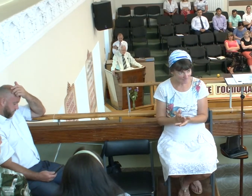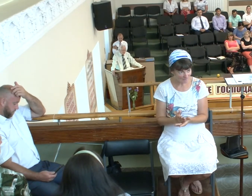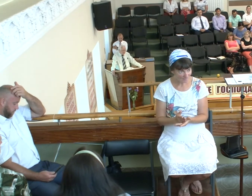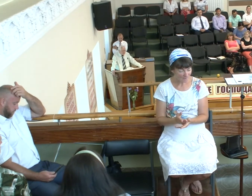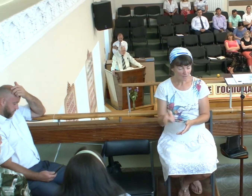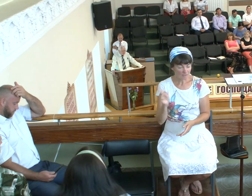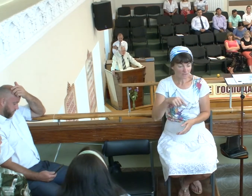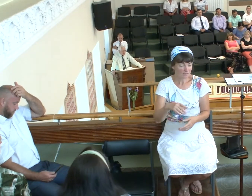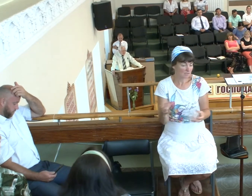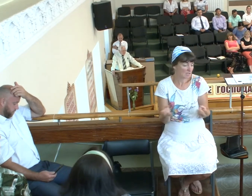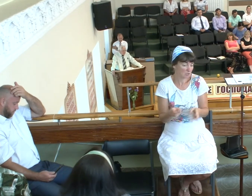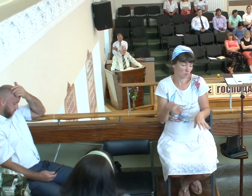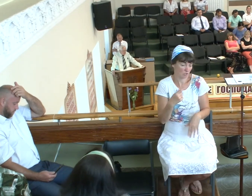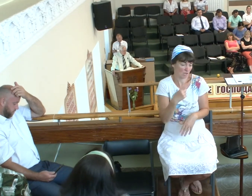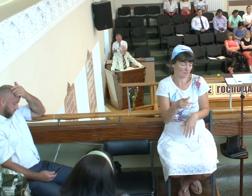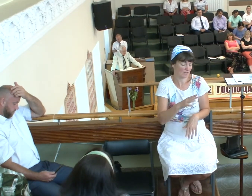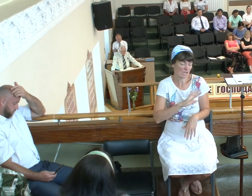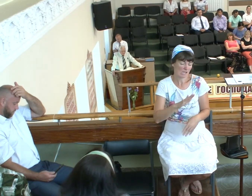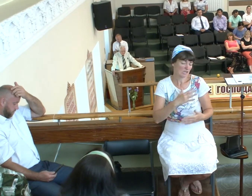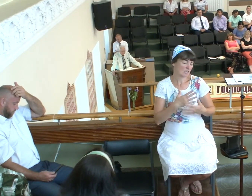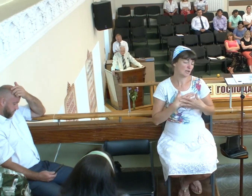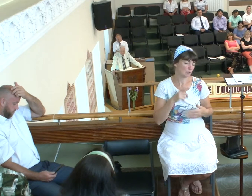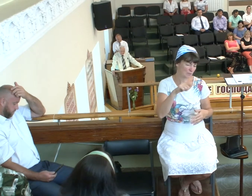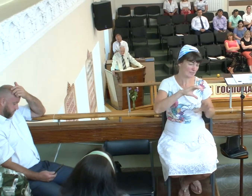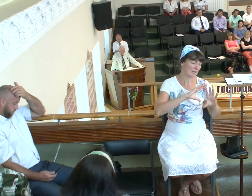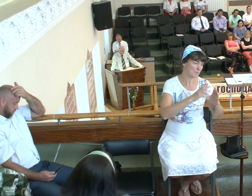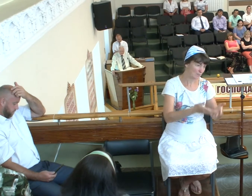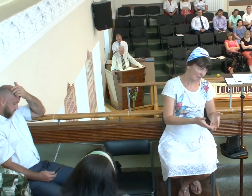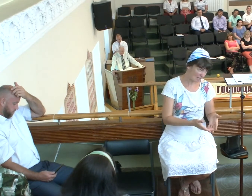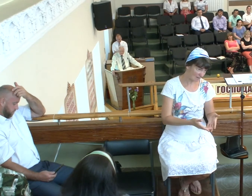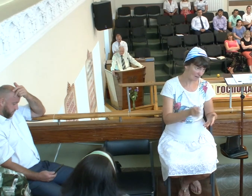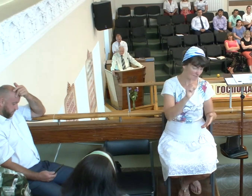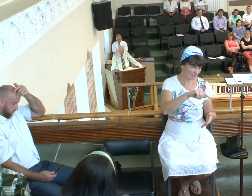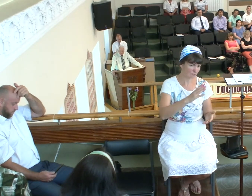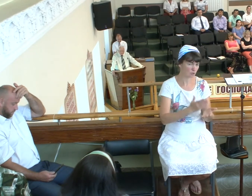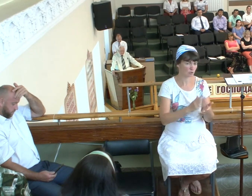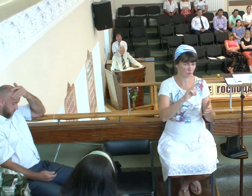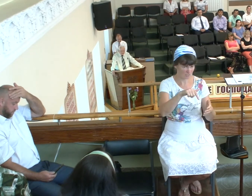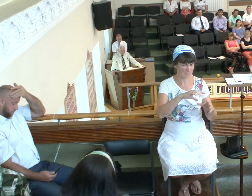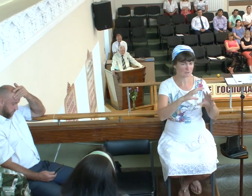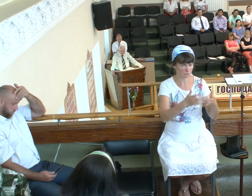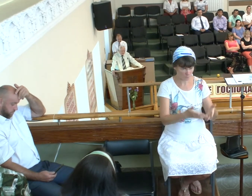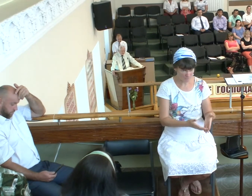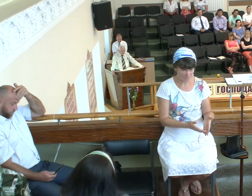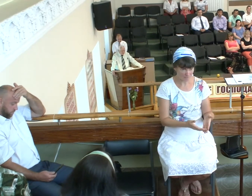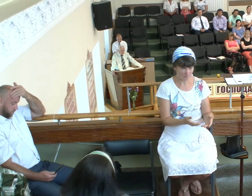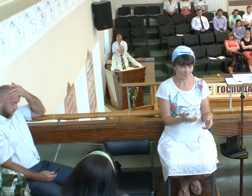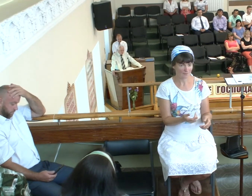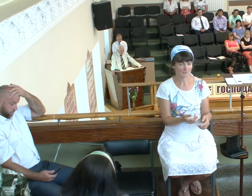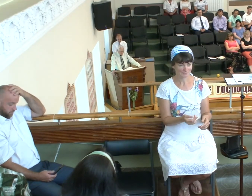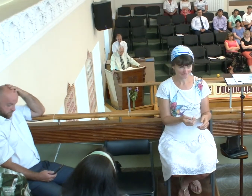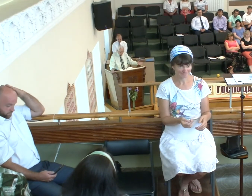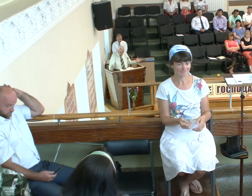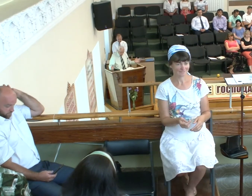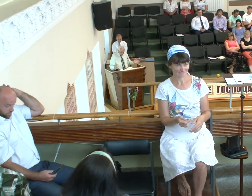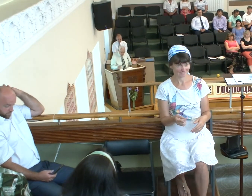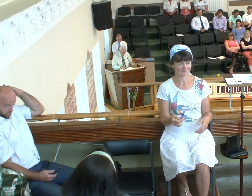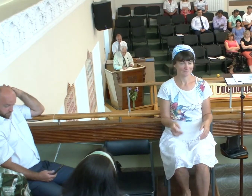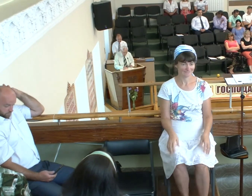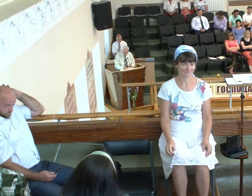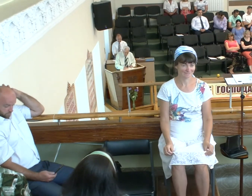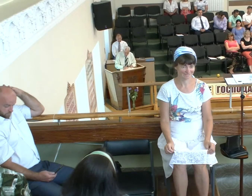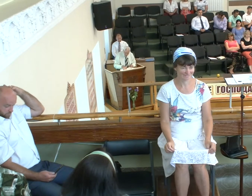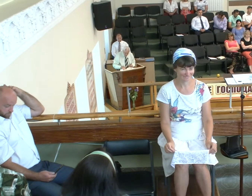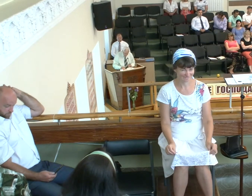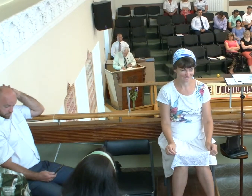ни того, что в мире, ибо все, что в мире, похоть плоти, похоть очей, гордость житейская. Нас не нужно убеждать, когда не